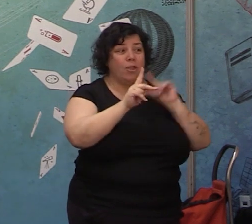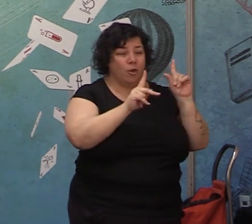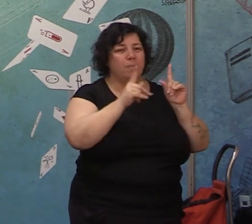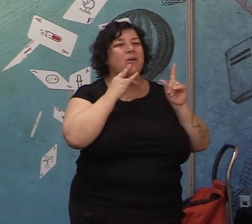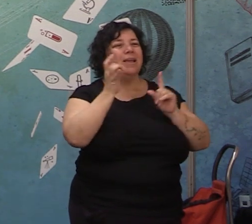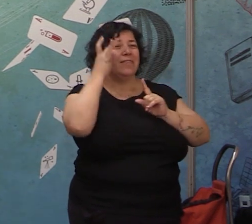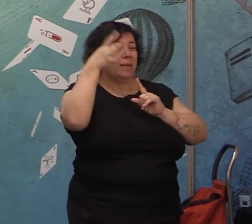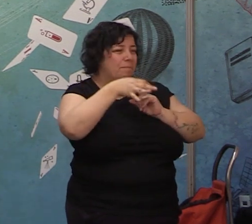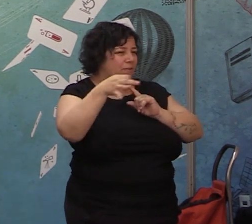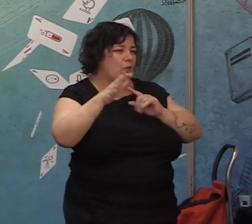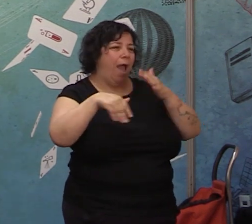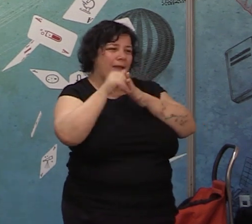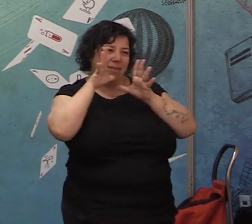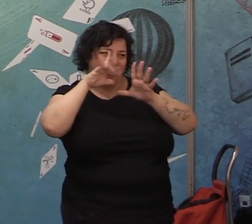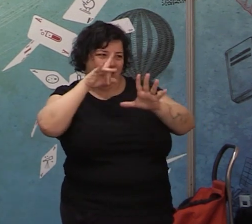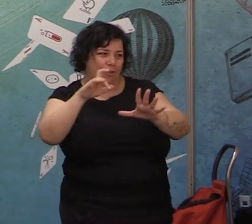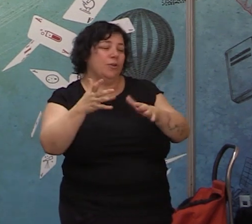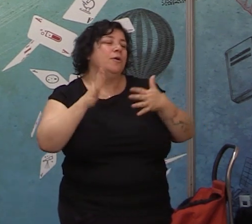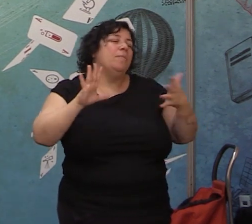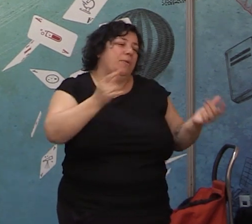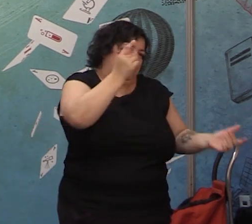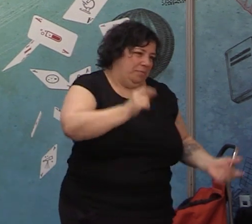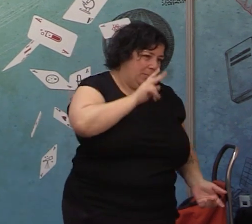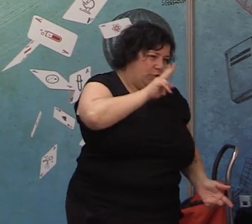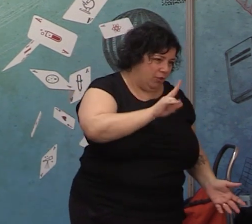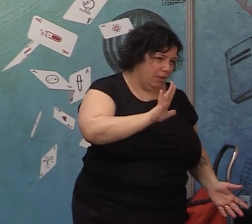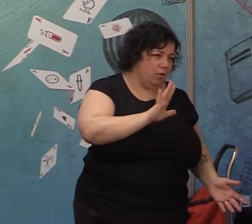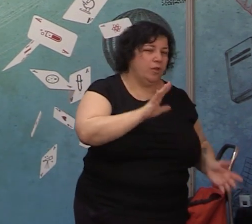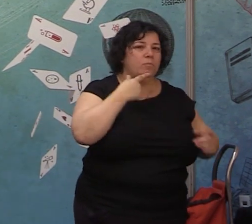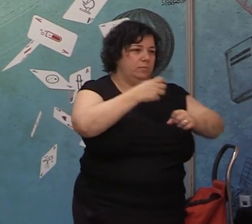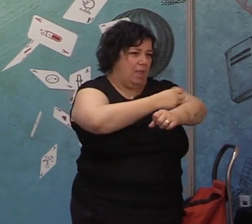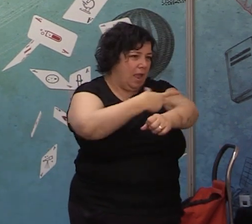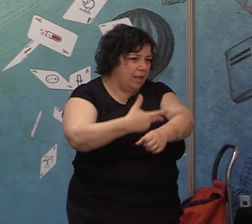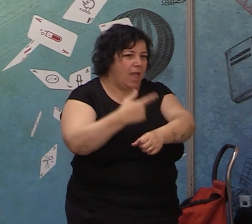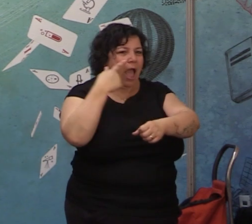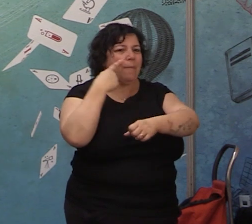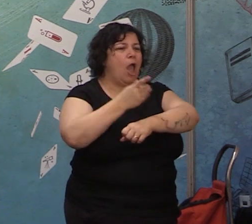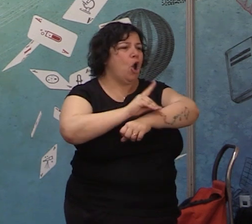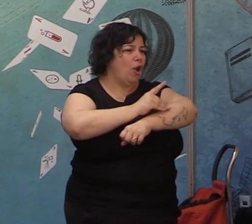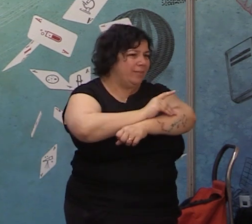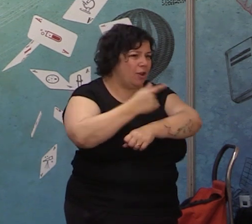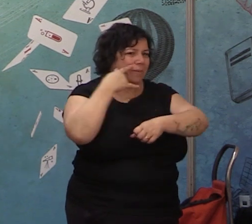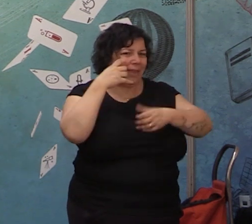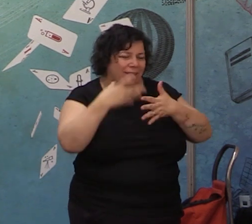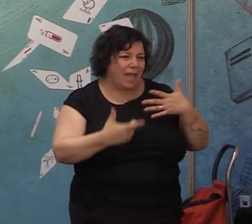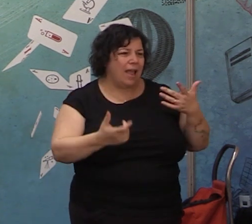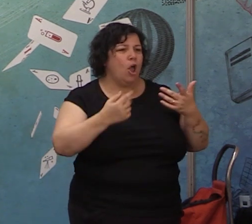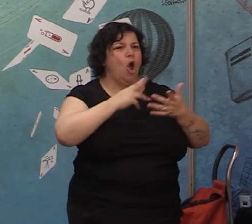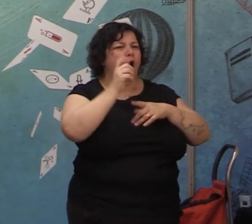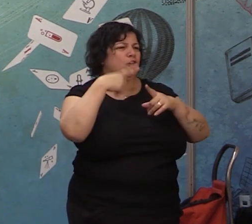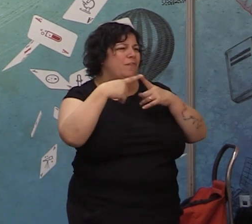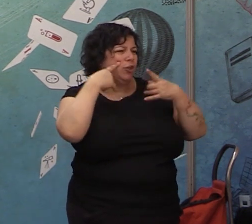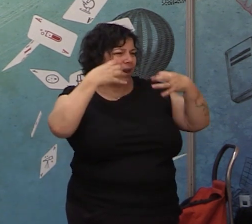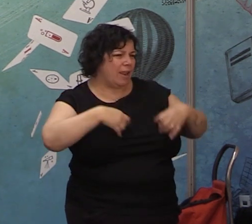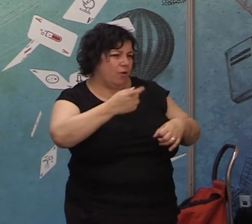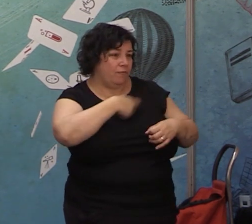ideal hasta los 10 años. Analítica versus colesteroles, diagnóstico precoz de otros factores de